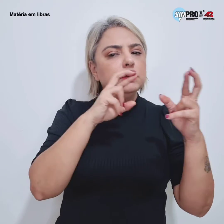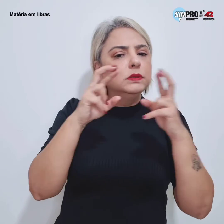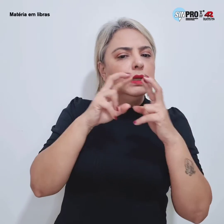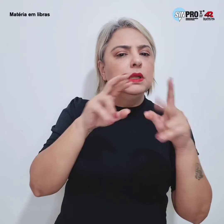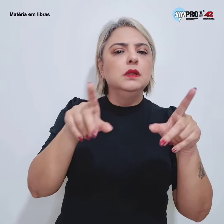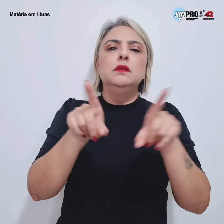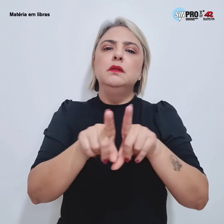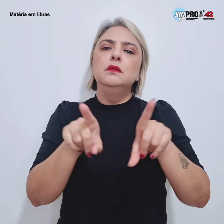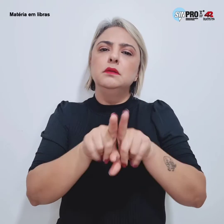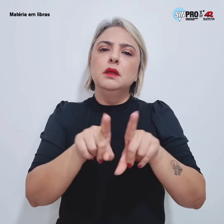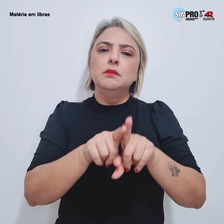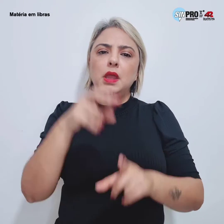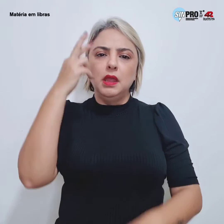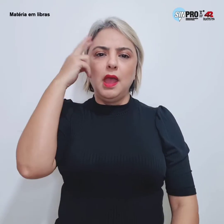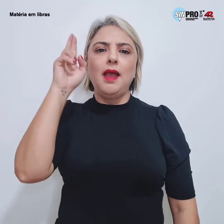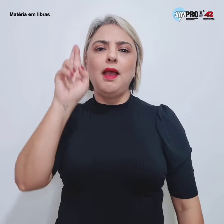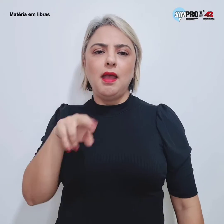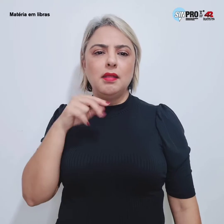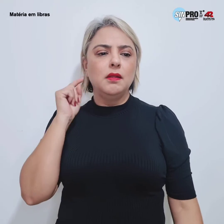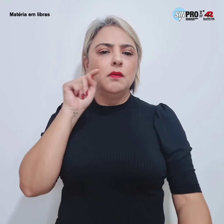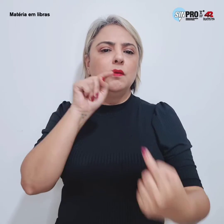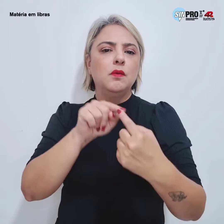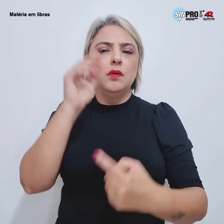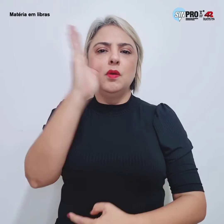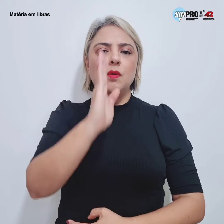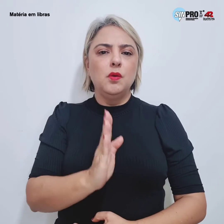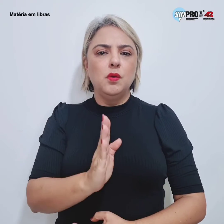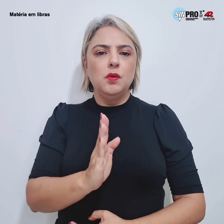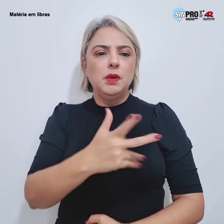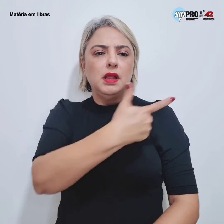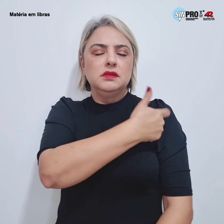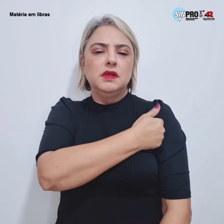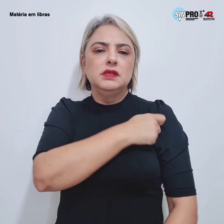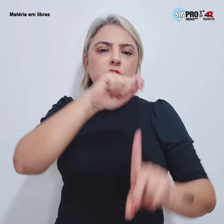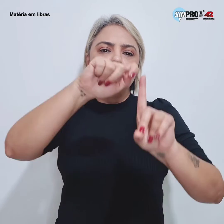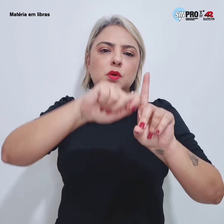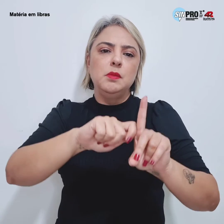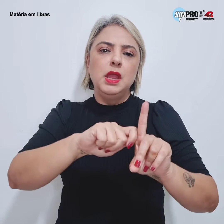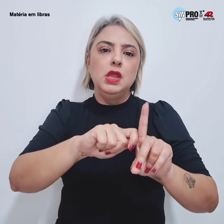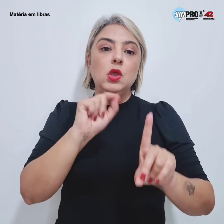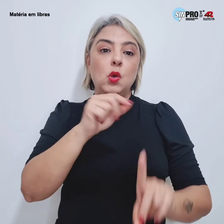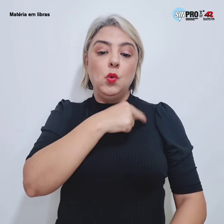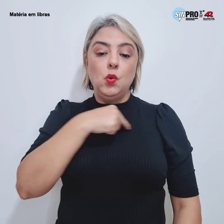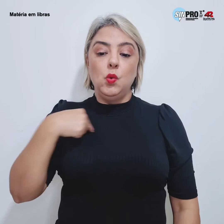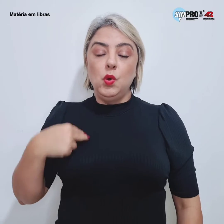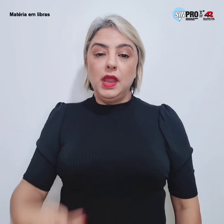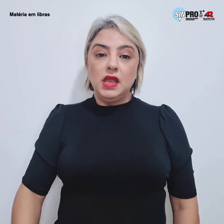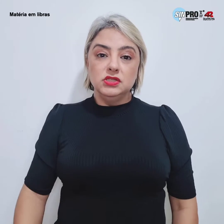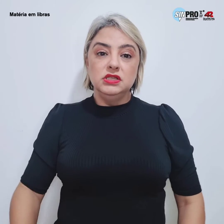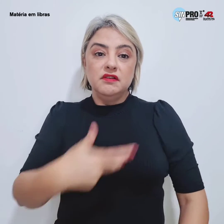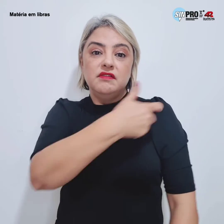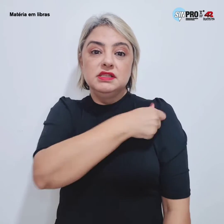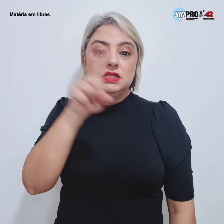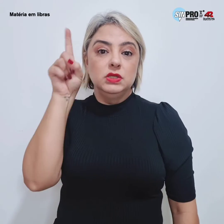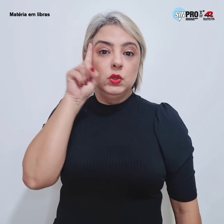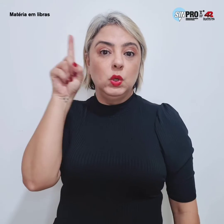sendo questionadas, e também a razão pela qual o Brasil vacina por mês o que a China imuniza por